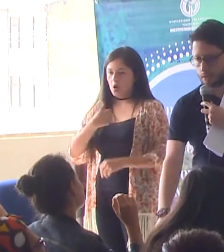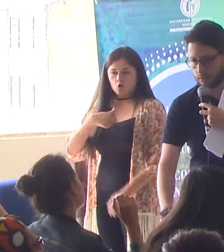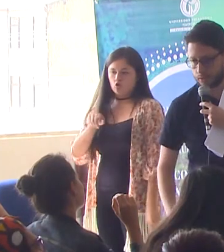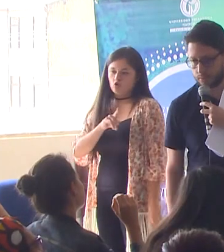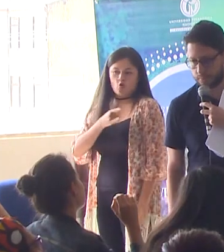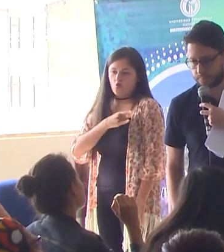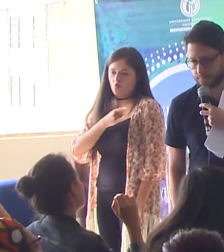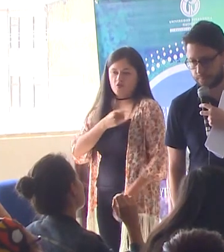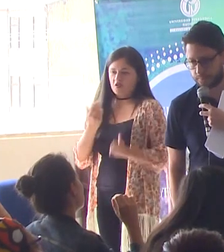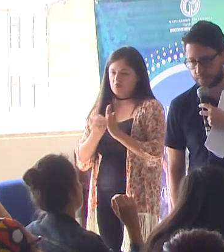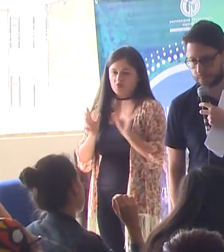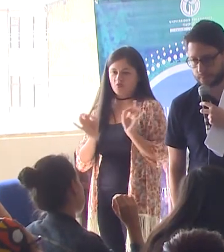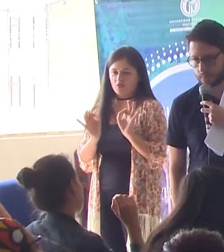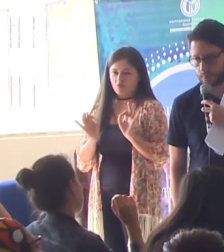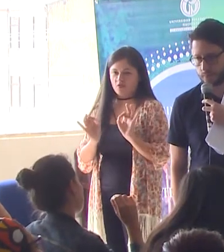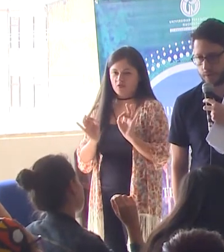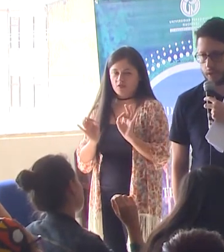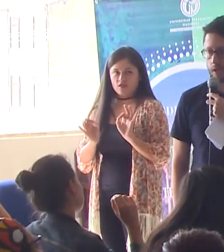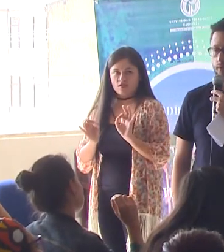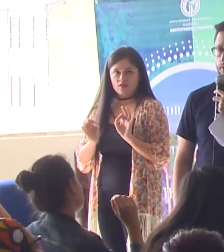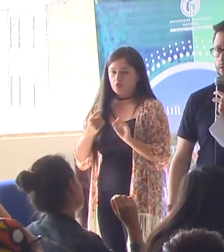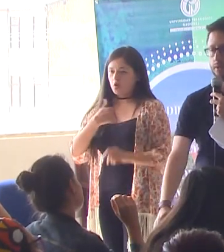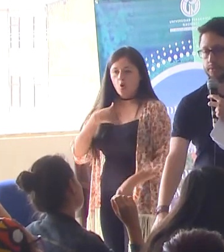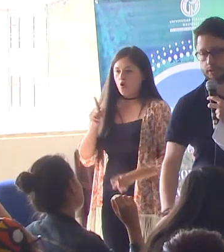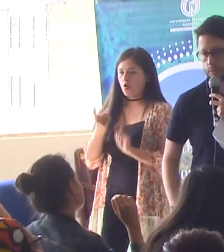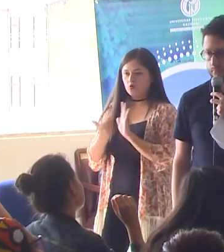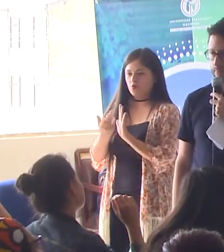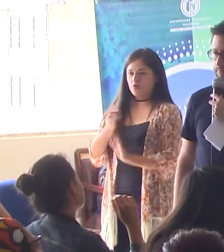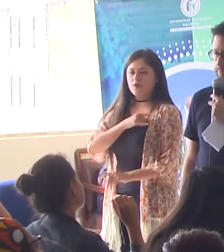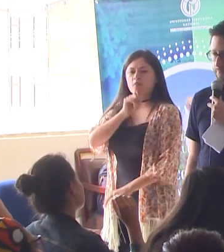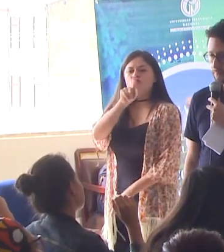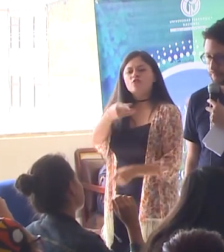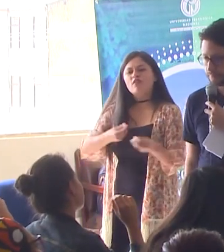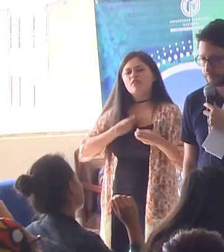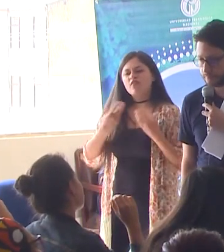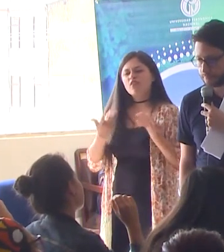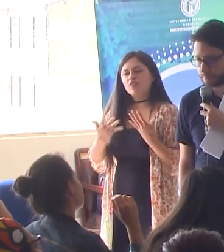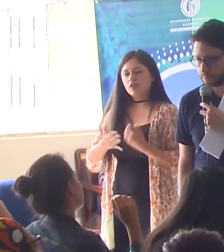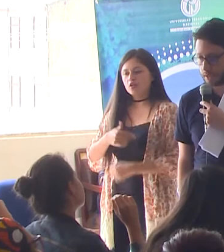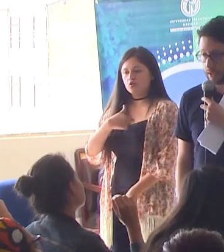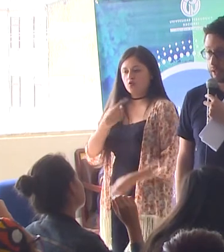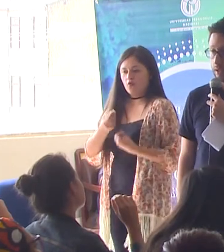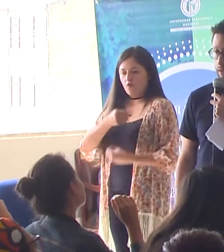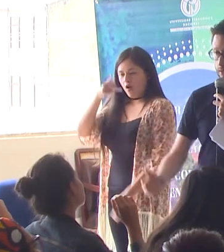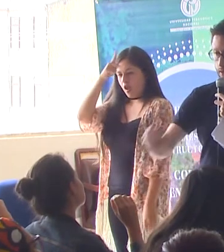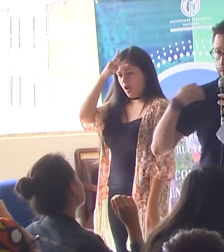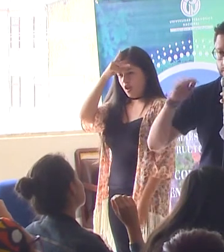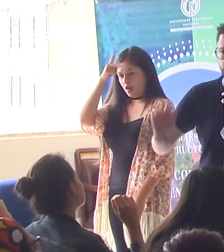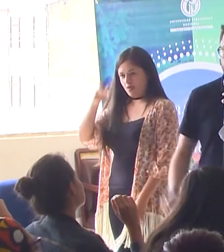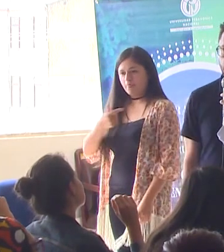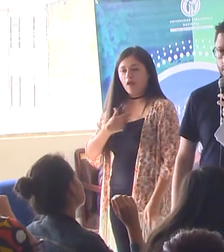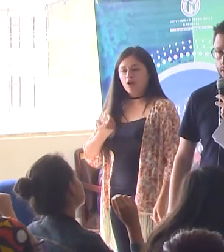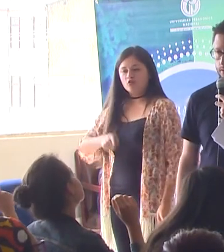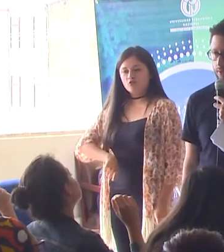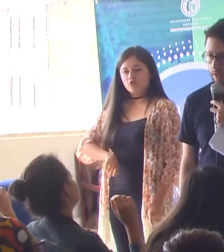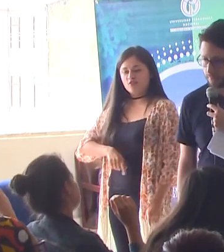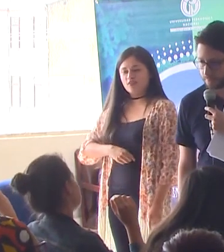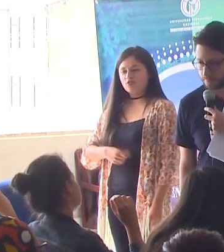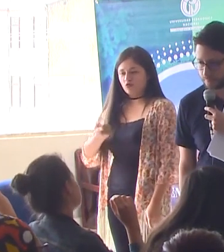donde estudio esto a bueno donde vives tú en el